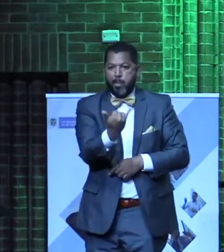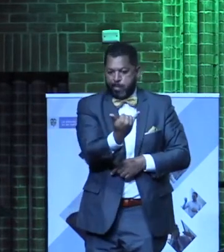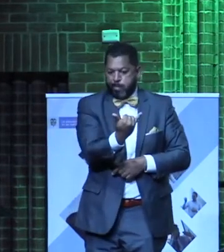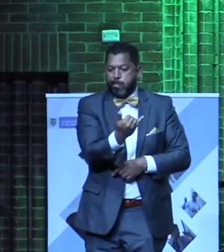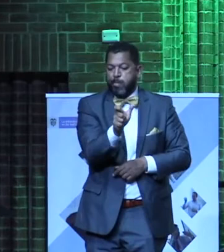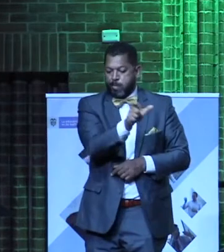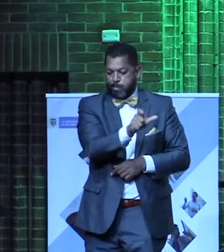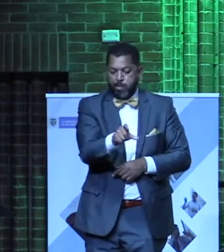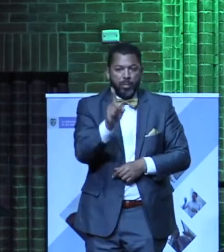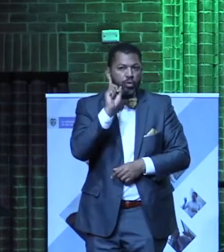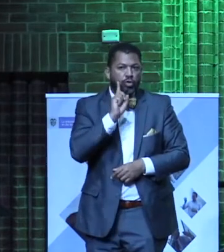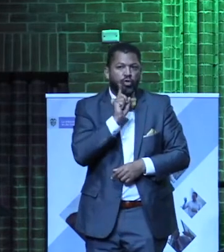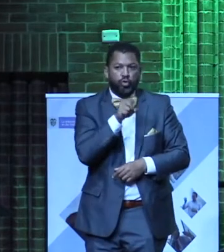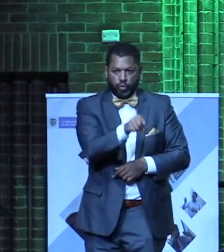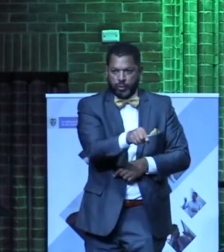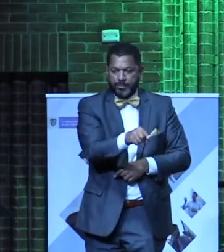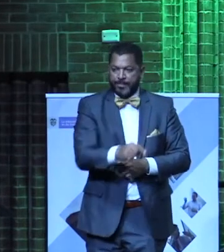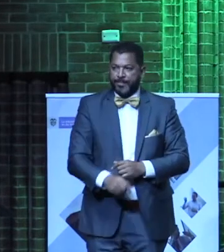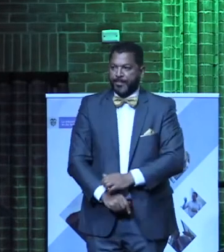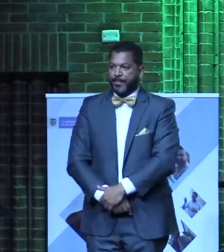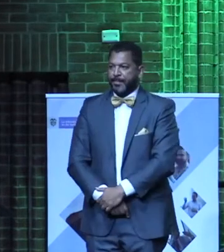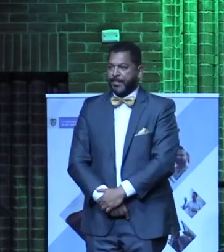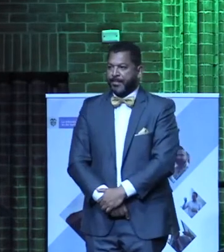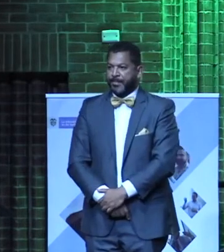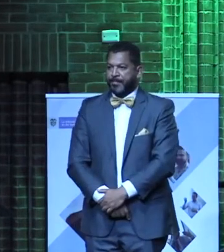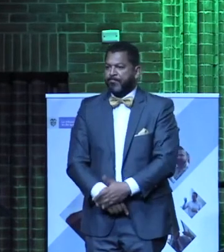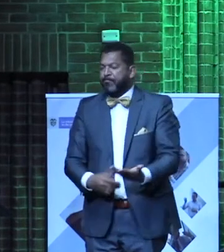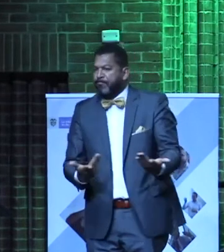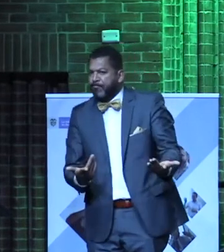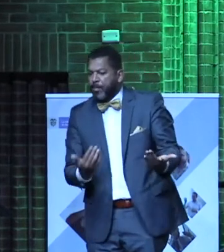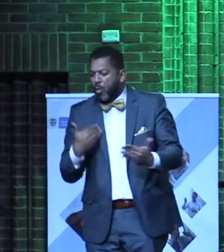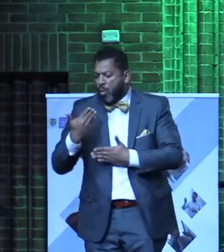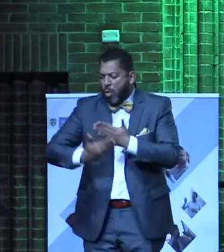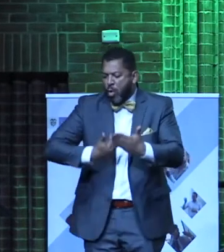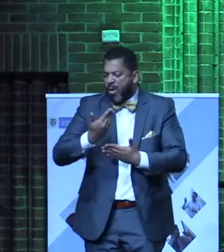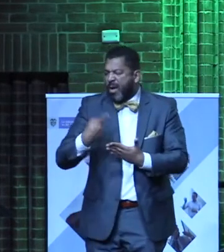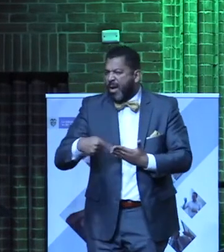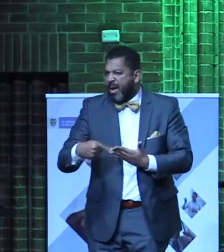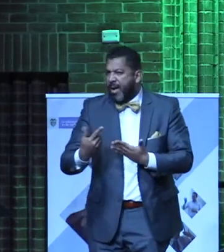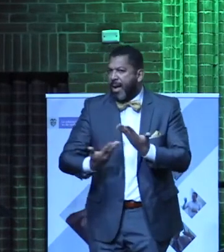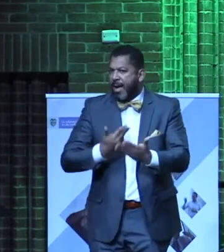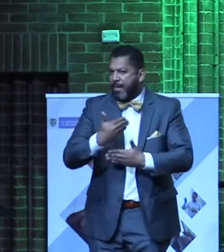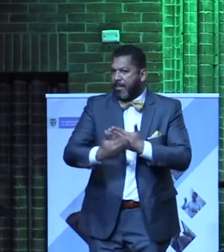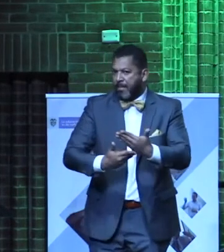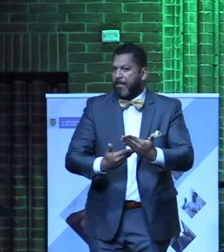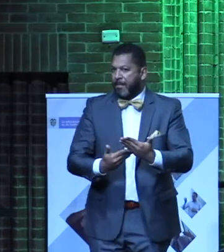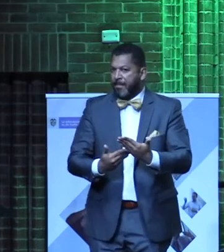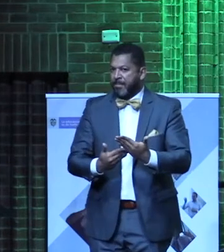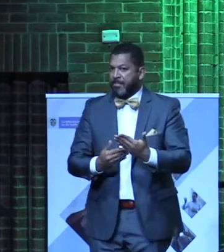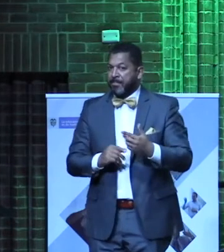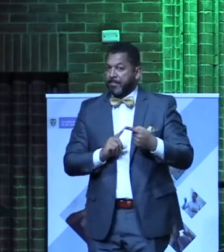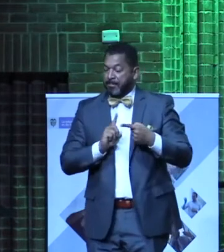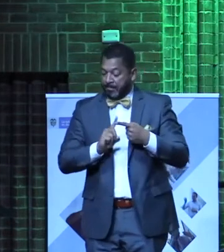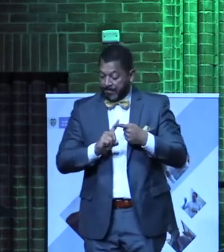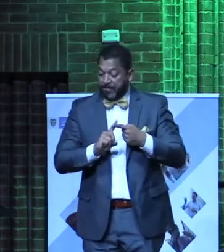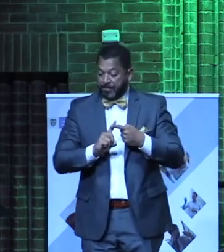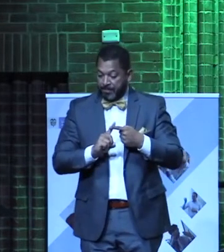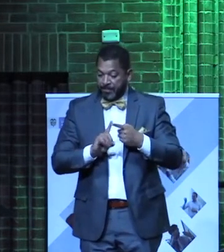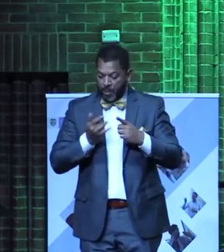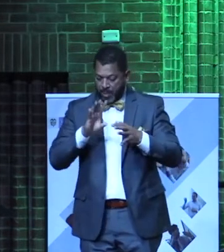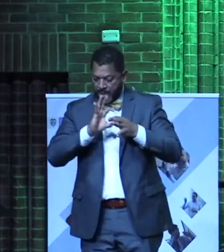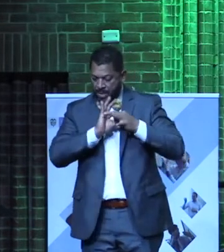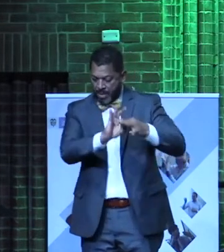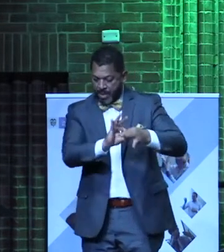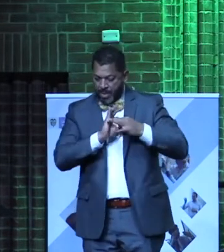persona con discapacidad auditiva. ¿Qué desarrollamos? Inicialmente, dentro de este proceso de